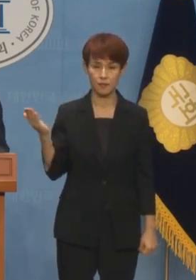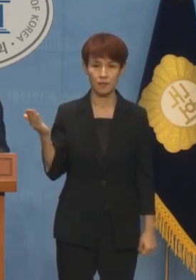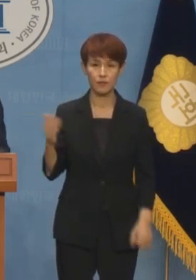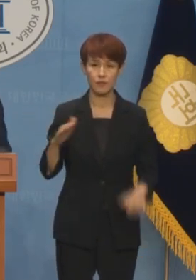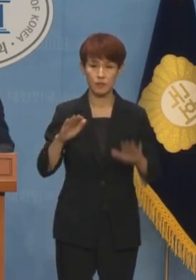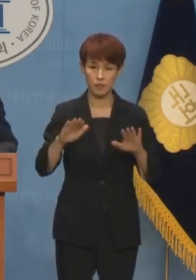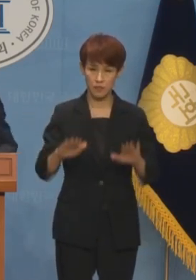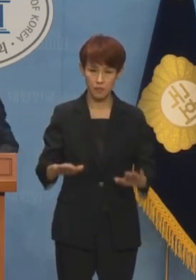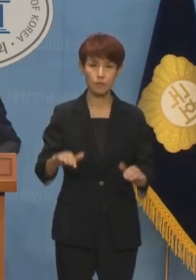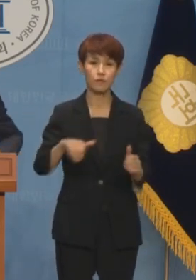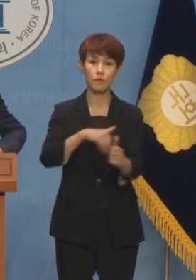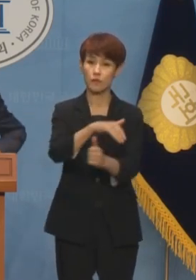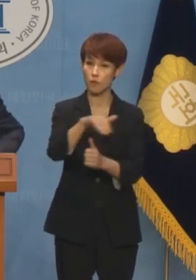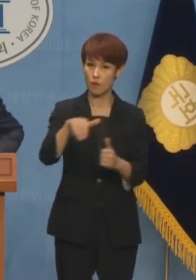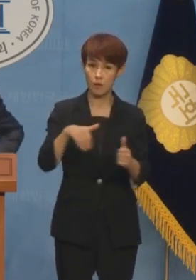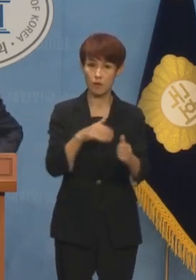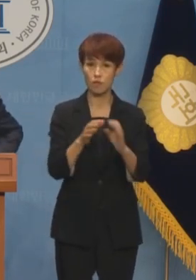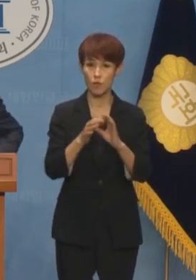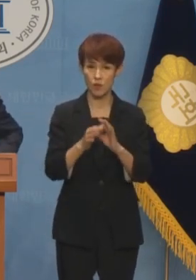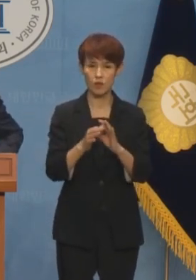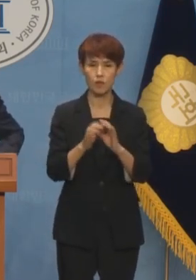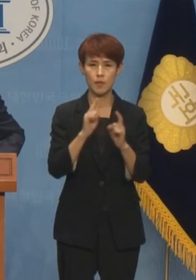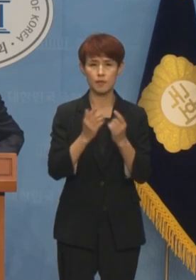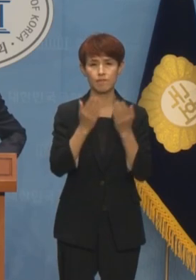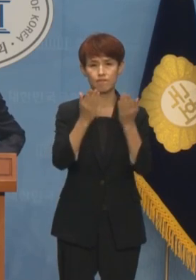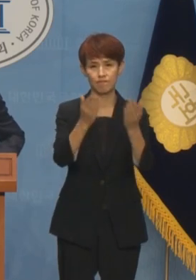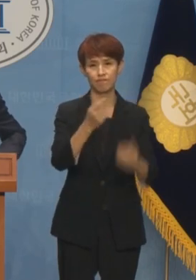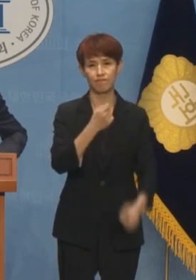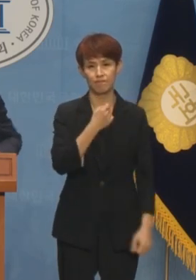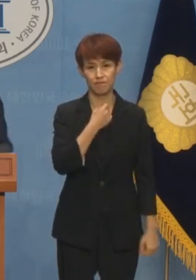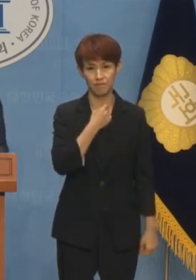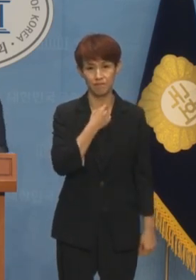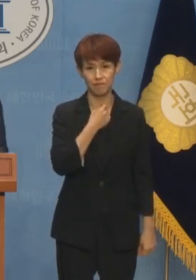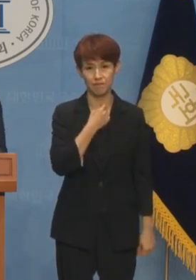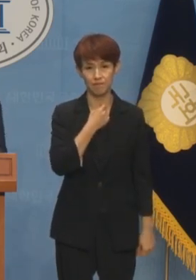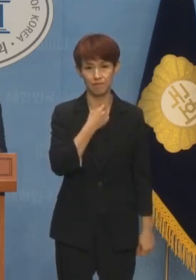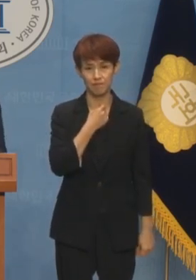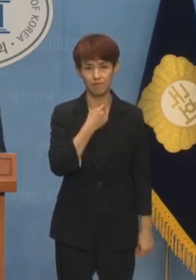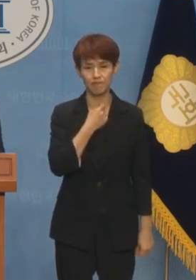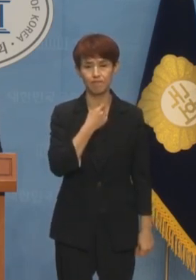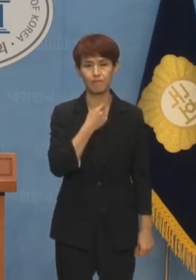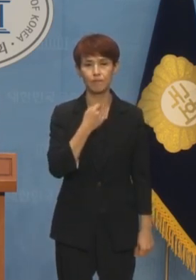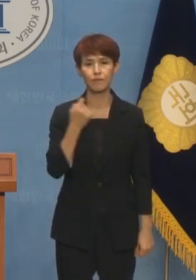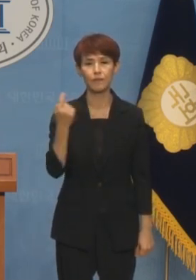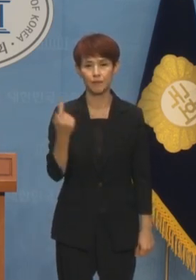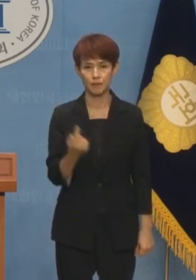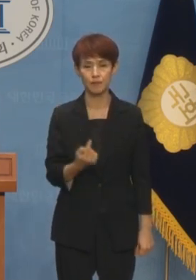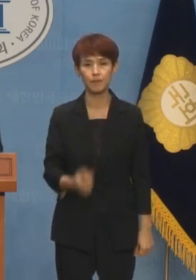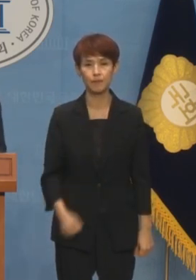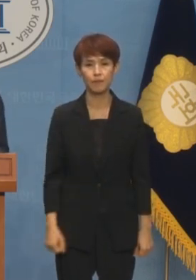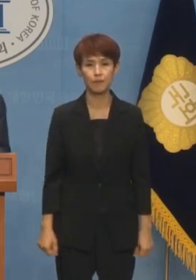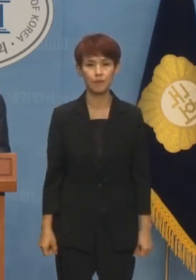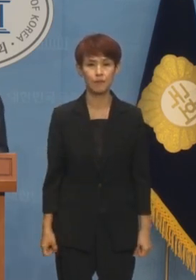현안에 대해서 드릴 말씀이 있어서 여기 있었습니다.